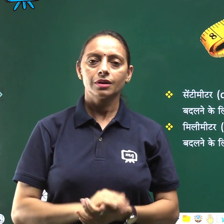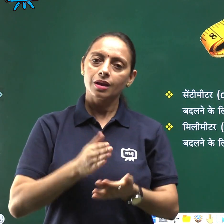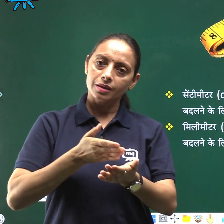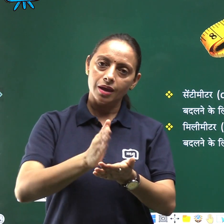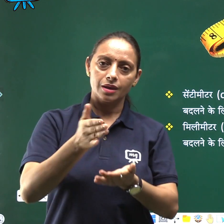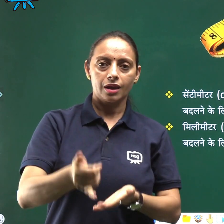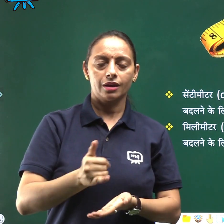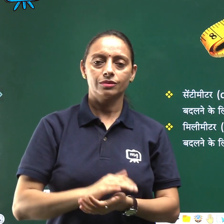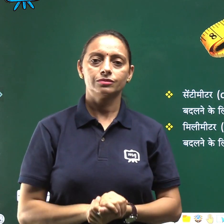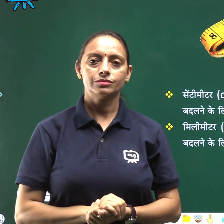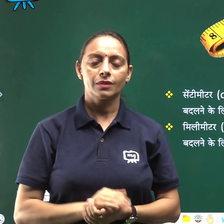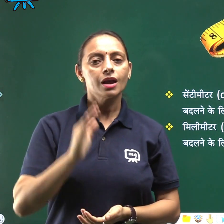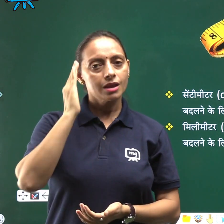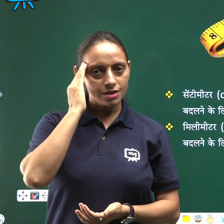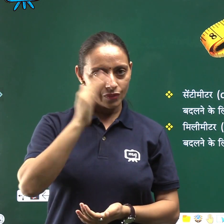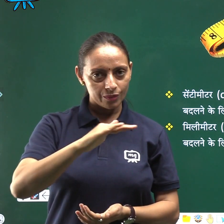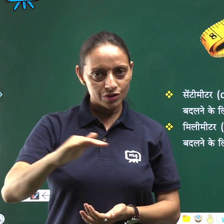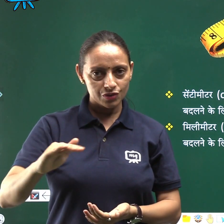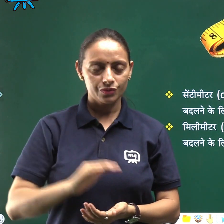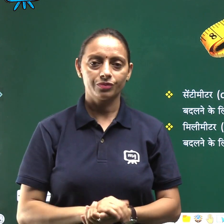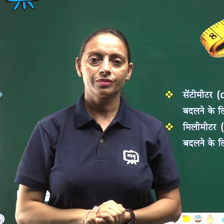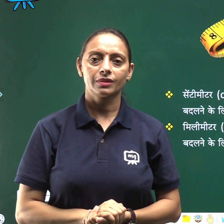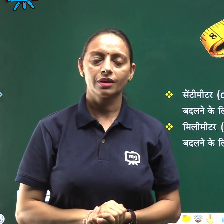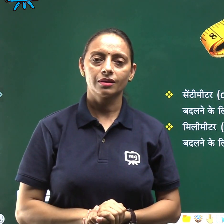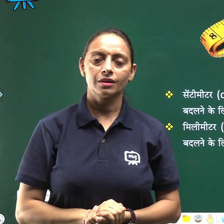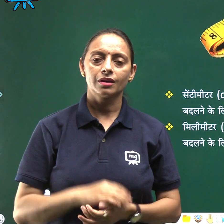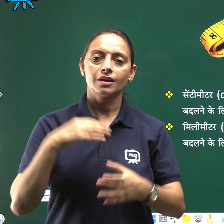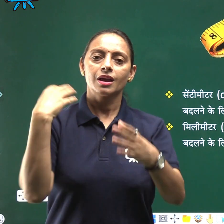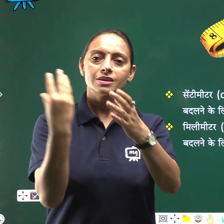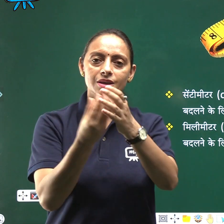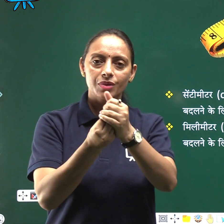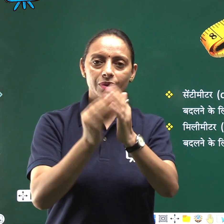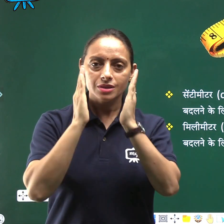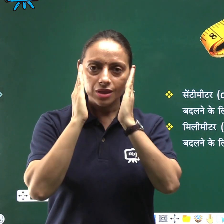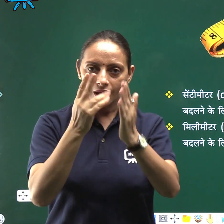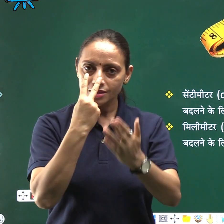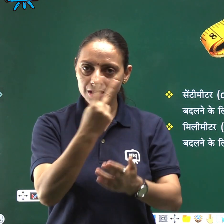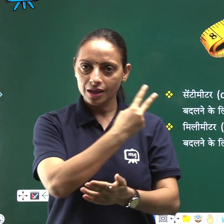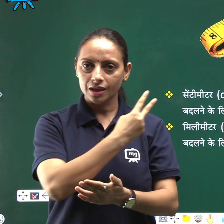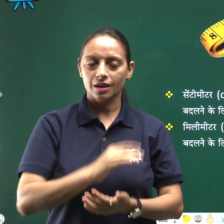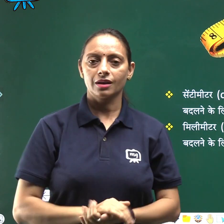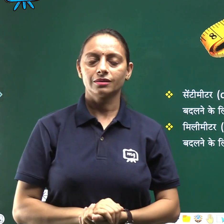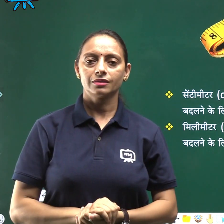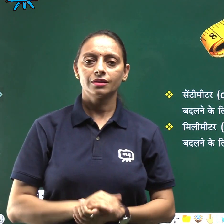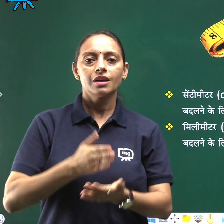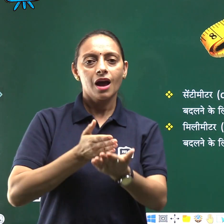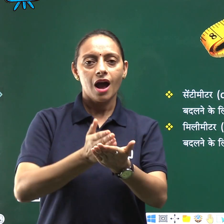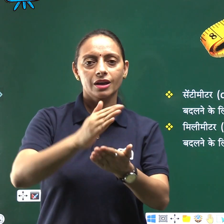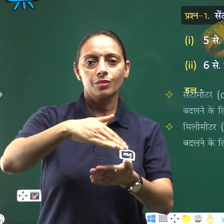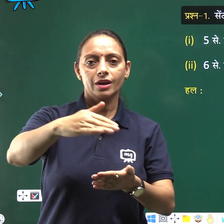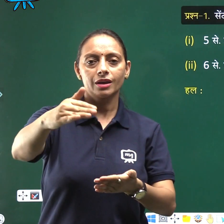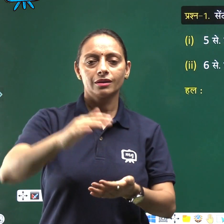देते हैं। समझ में आया बच्चों? सभी बच्चे ध्यान से देखेंगे, आगे बढ़ें।